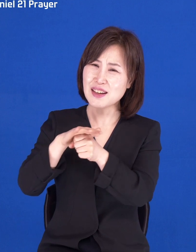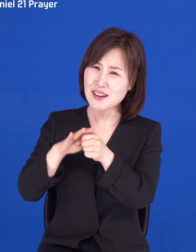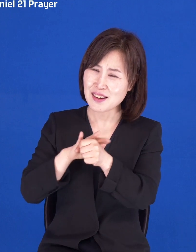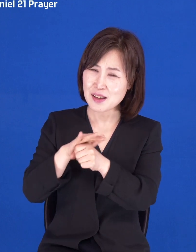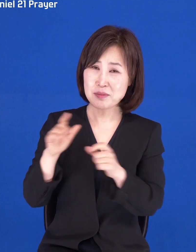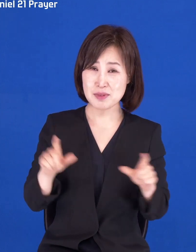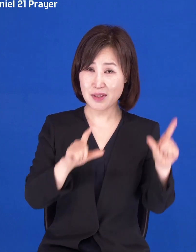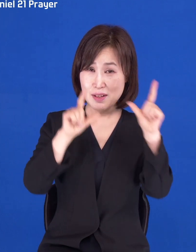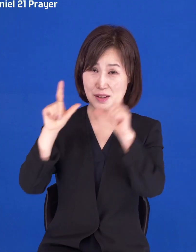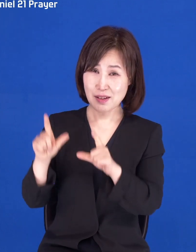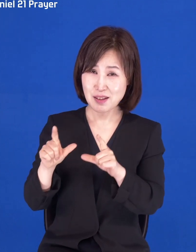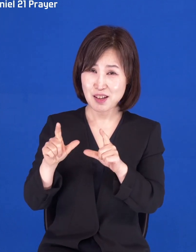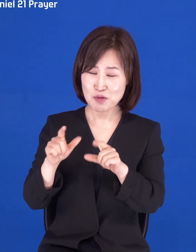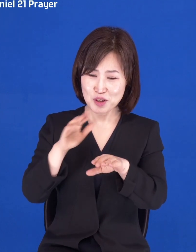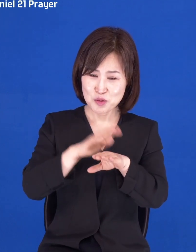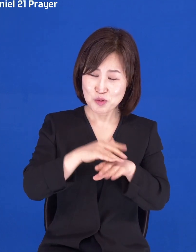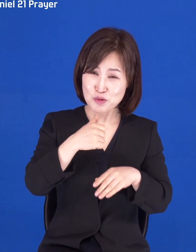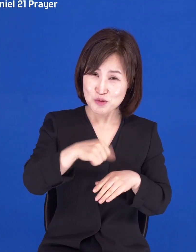저희 손주들에게